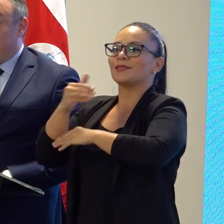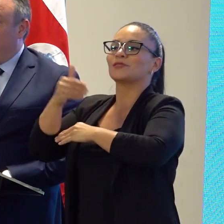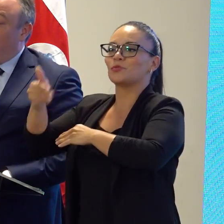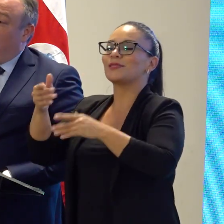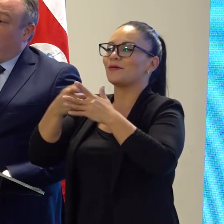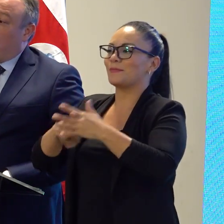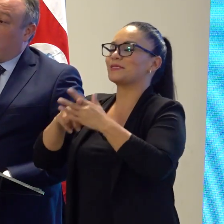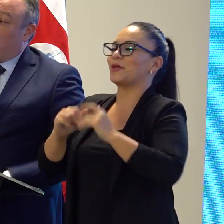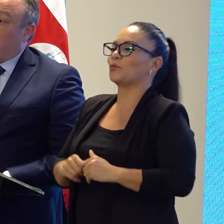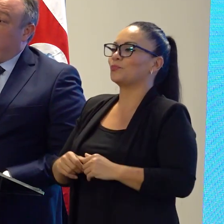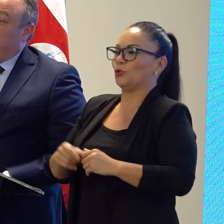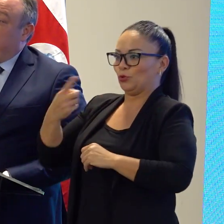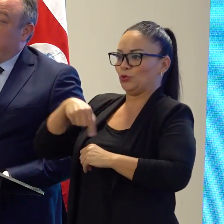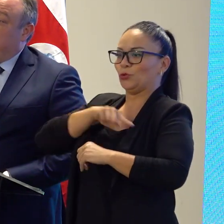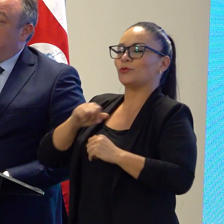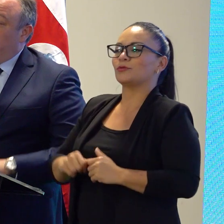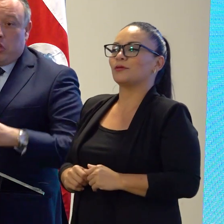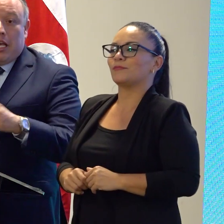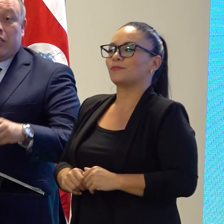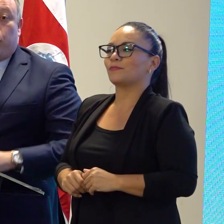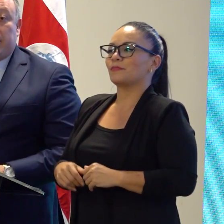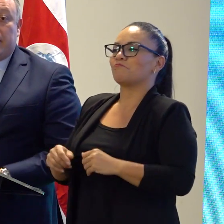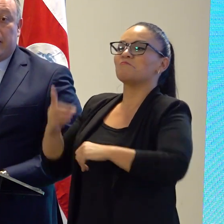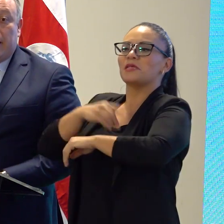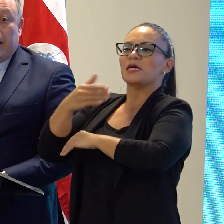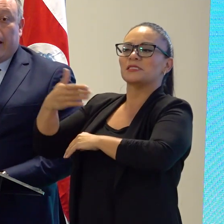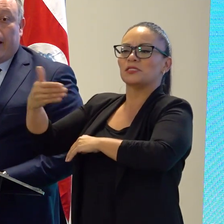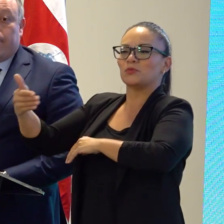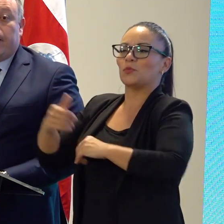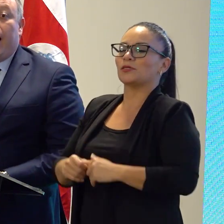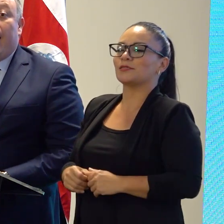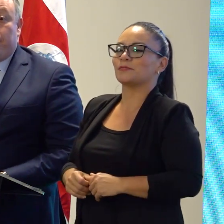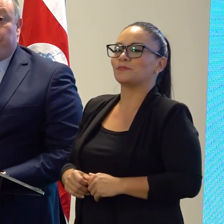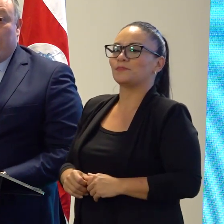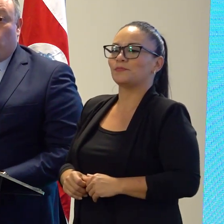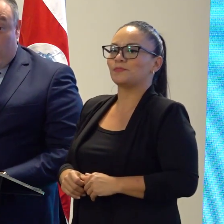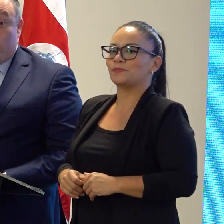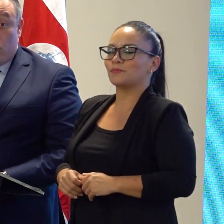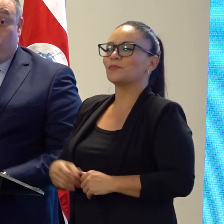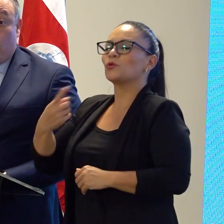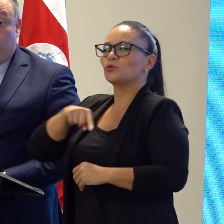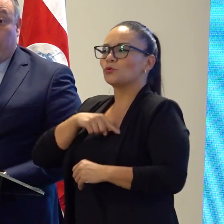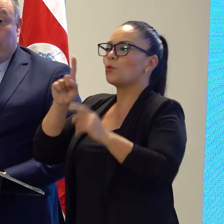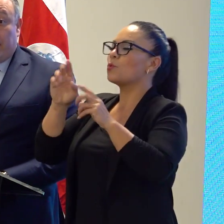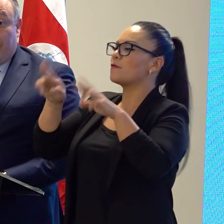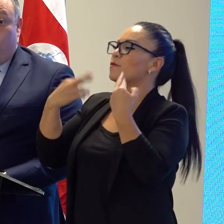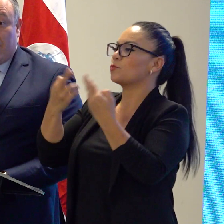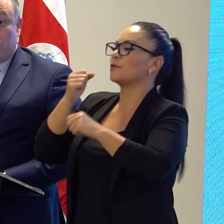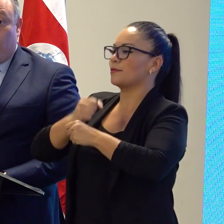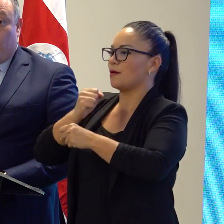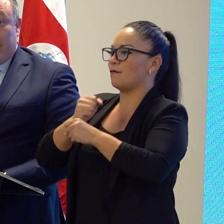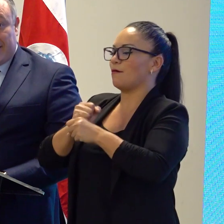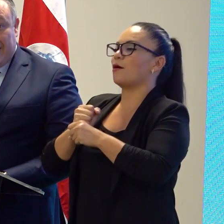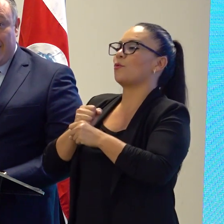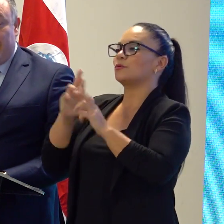de haber empezado nosotros y unos días después ya Tuvimos una reunión de trabajo